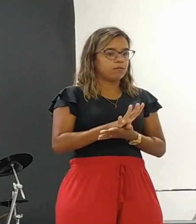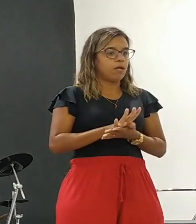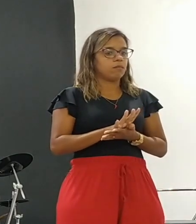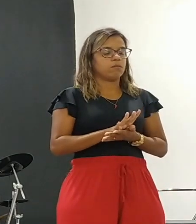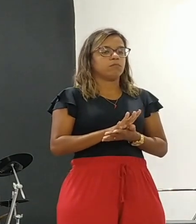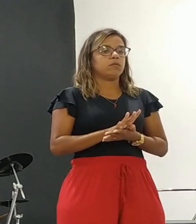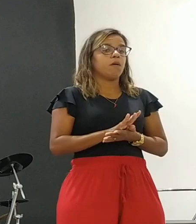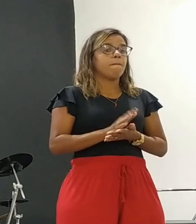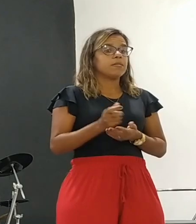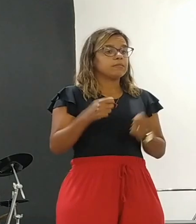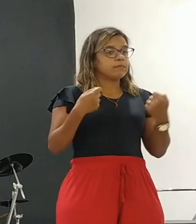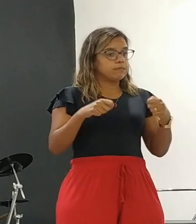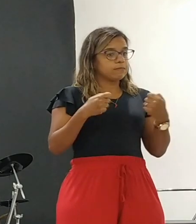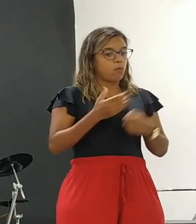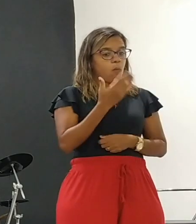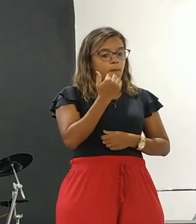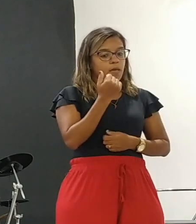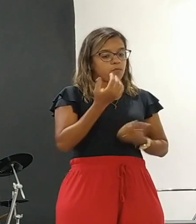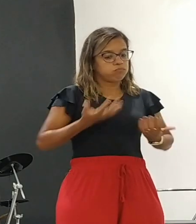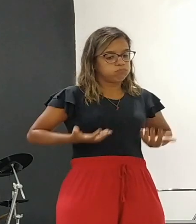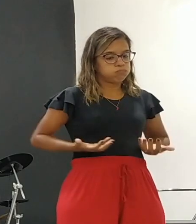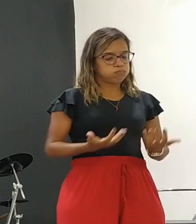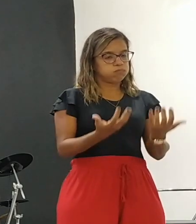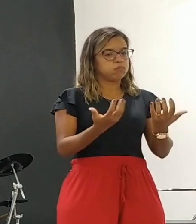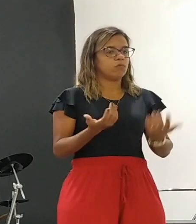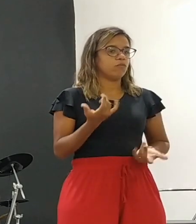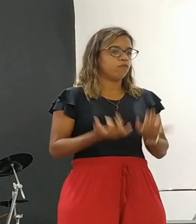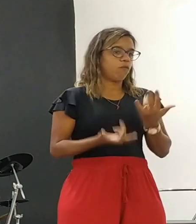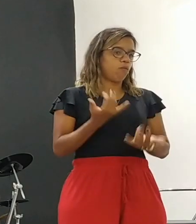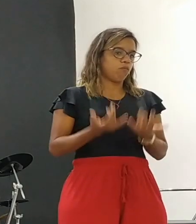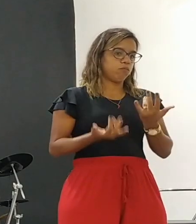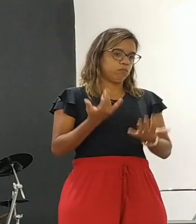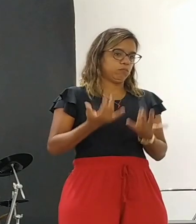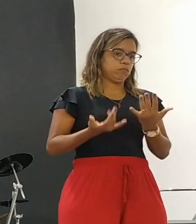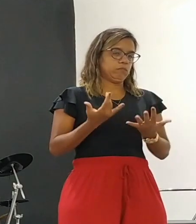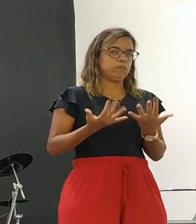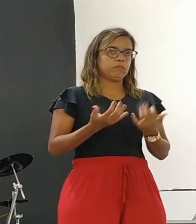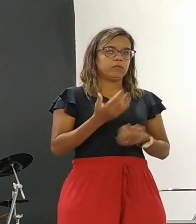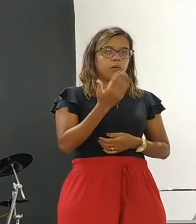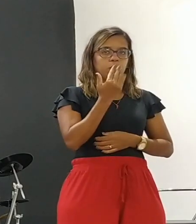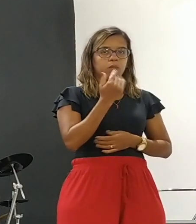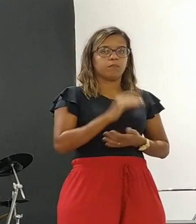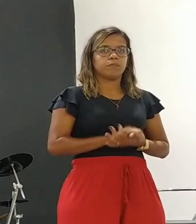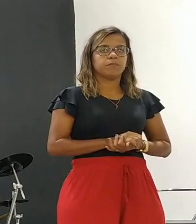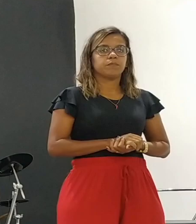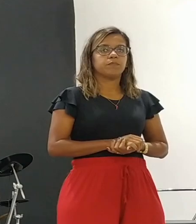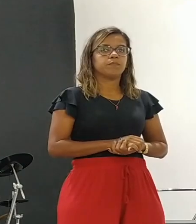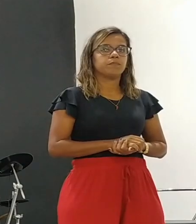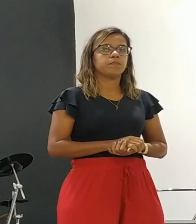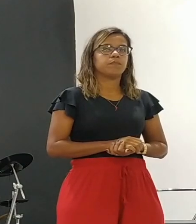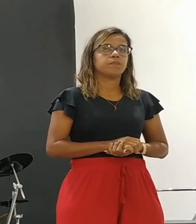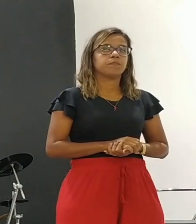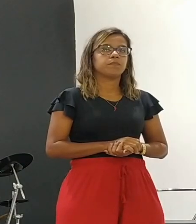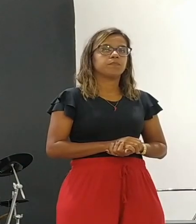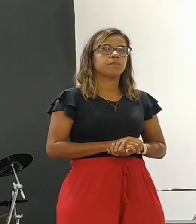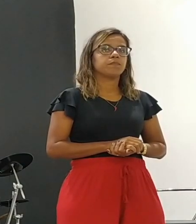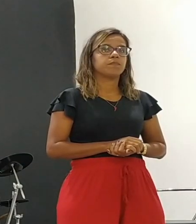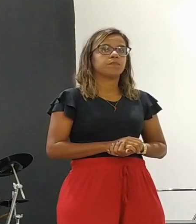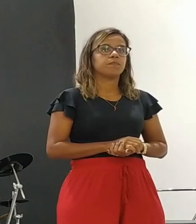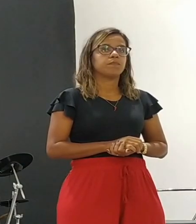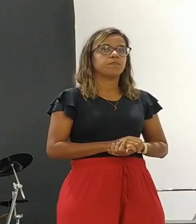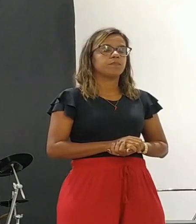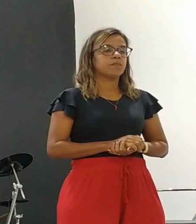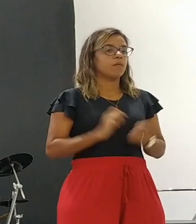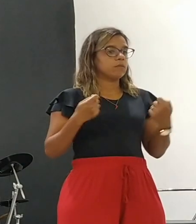nem cozido em água, senão assado no fogo. Olha bem, não vão comer